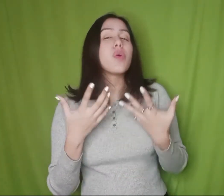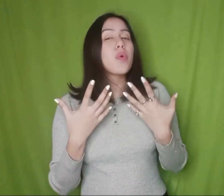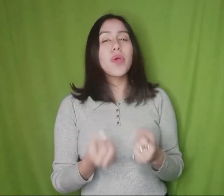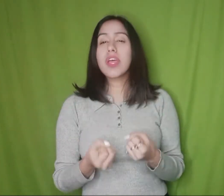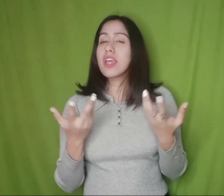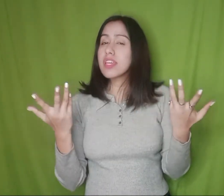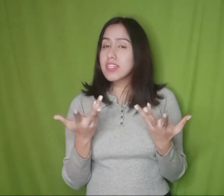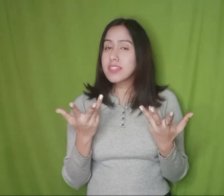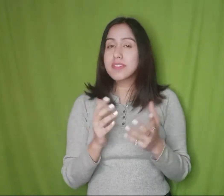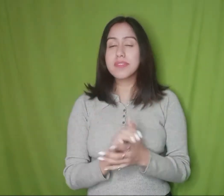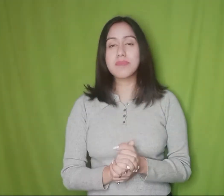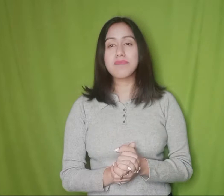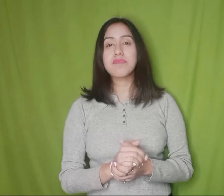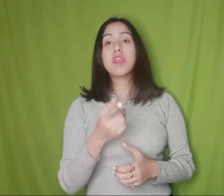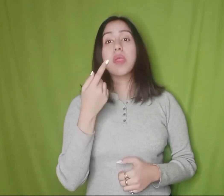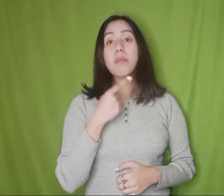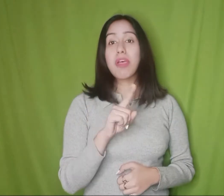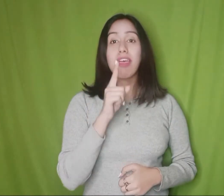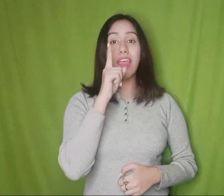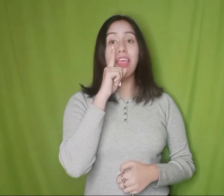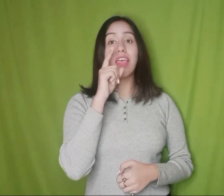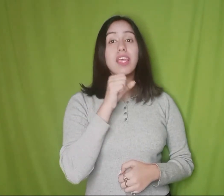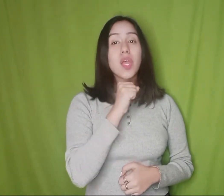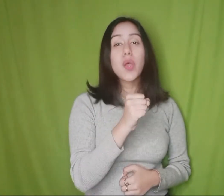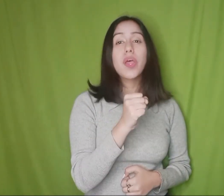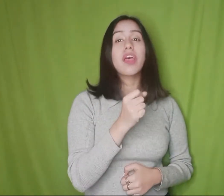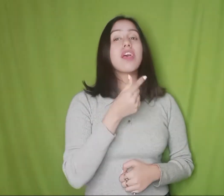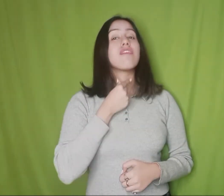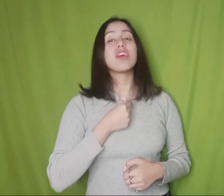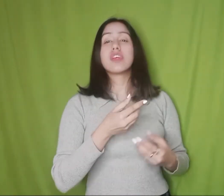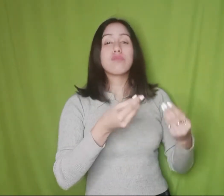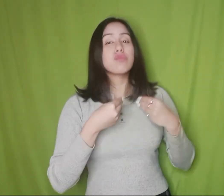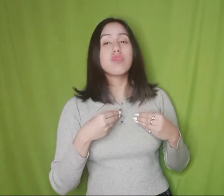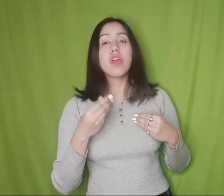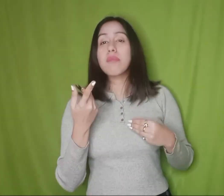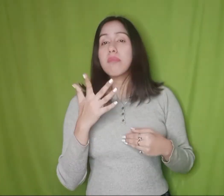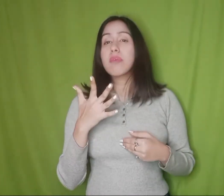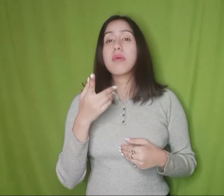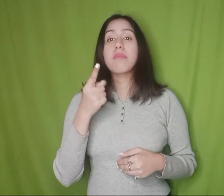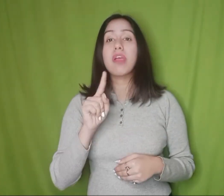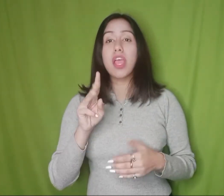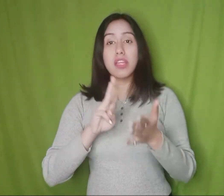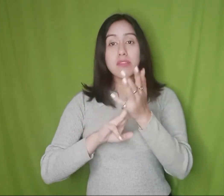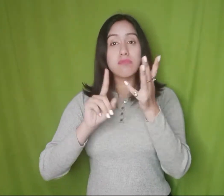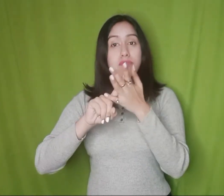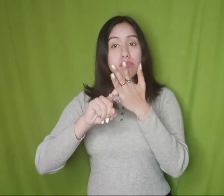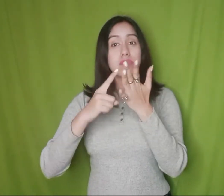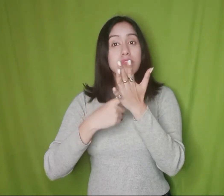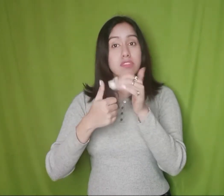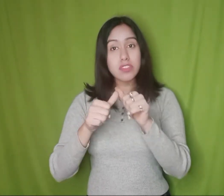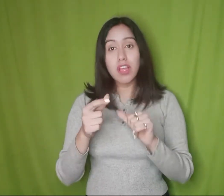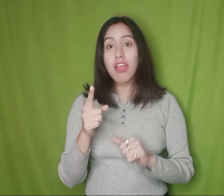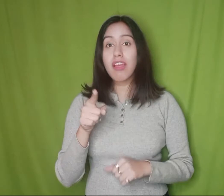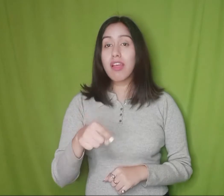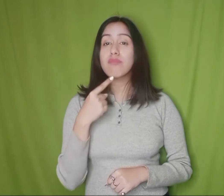कहिए क्या वर मांगती हैं रानी सा। रानी सा कुछ कहती इससे पहले ही मीरा बोल पड़ी,